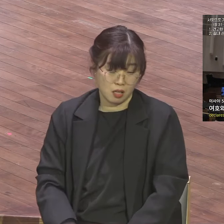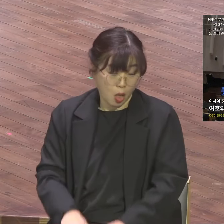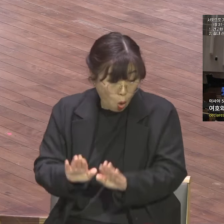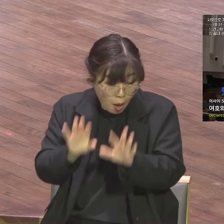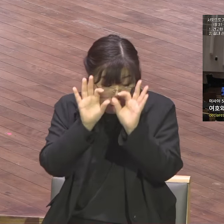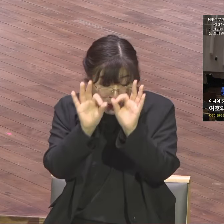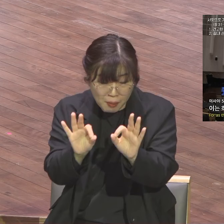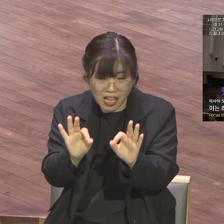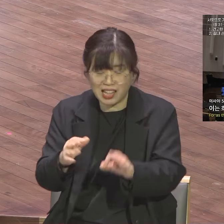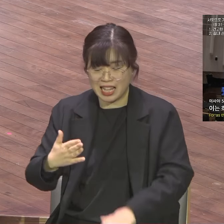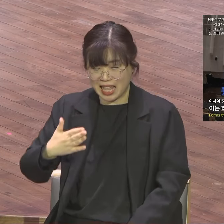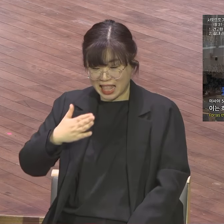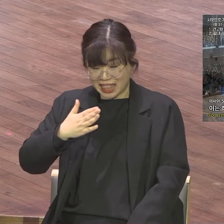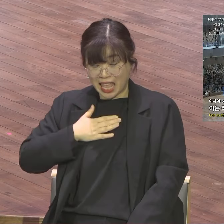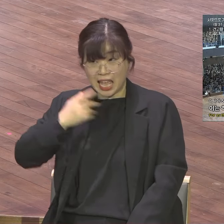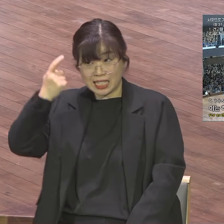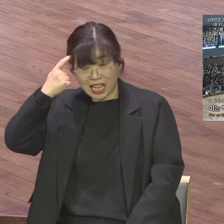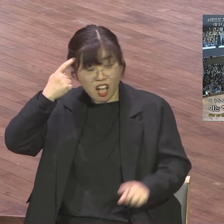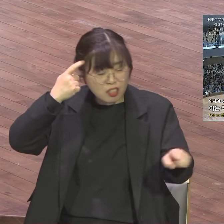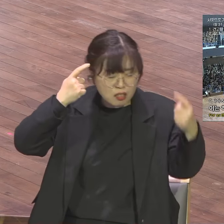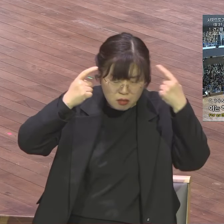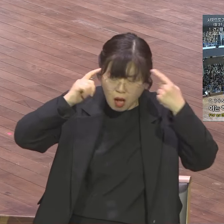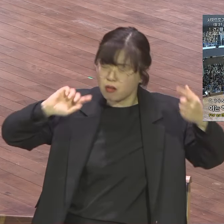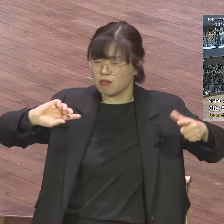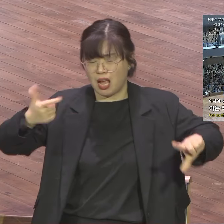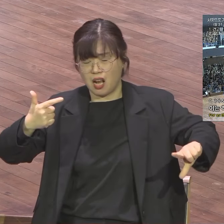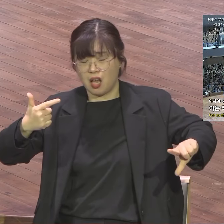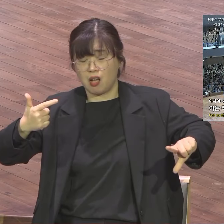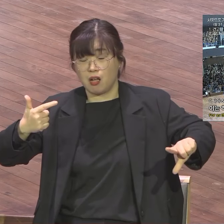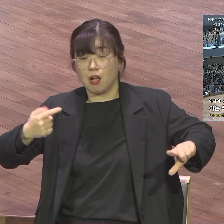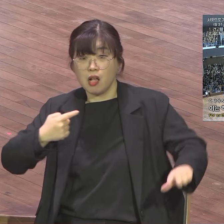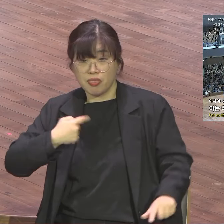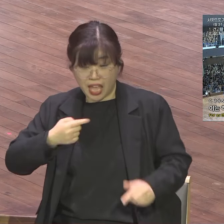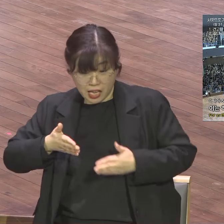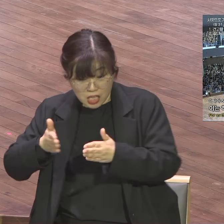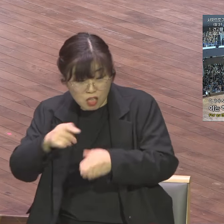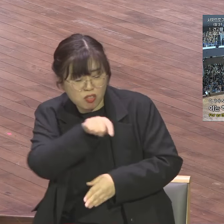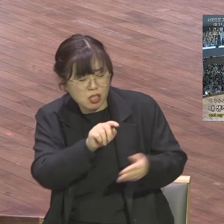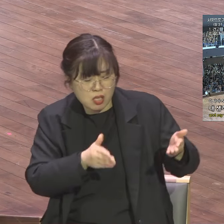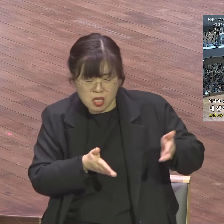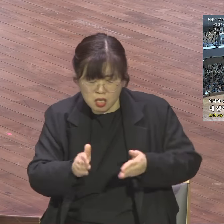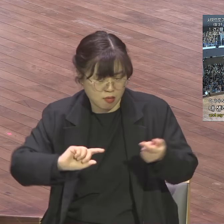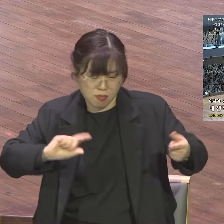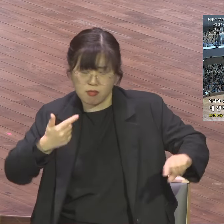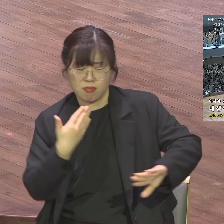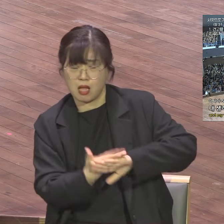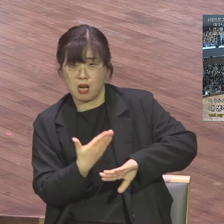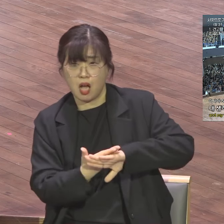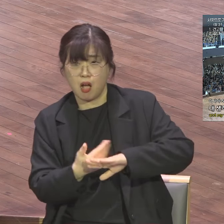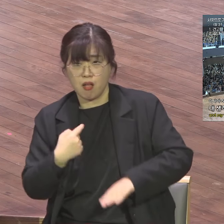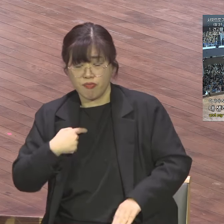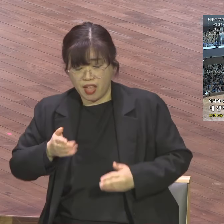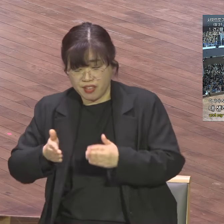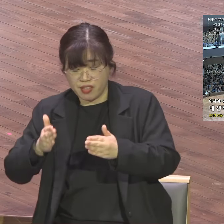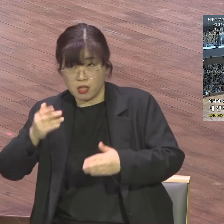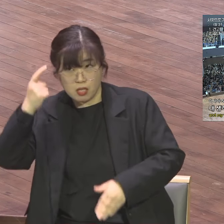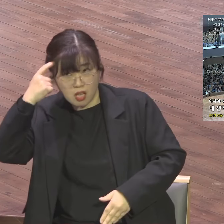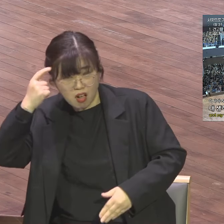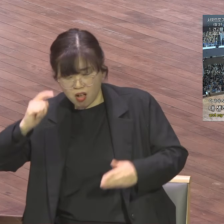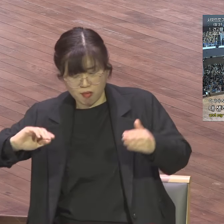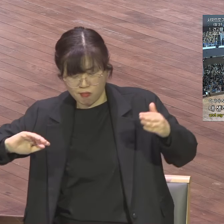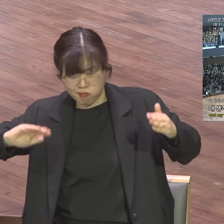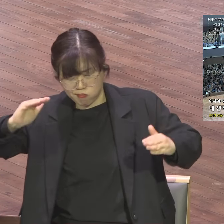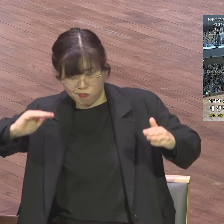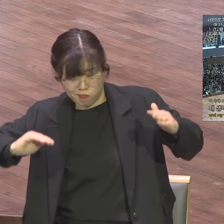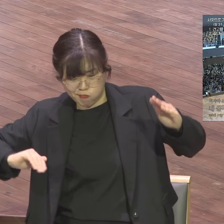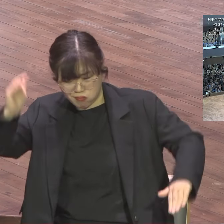여호와의 말씀이니라. 이는 하늘이 땅보다 높음 같이 내 길은 너희의 길보다 높으며 내 생각은 너희 생각보다 높음이라.